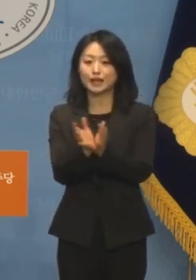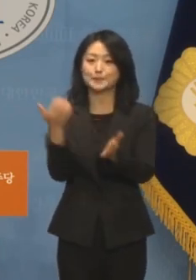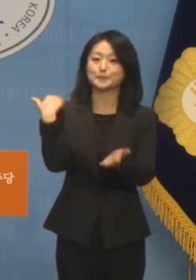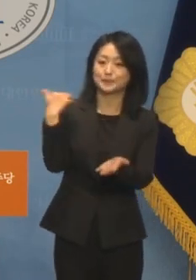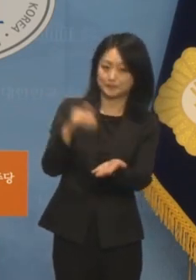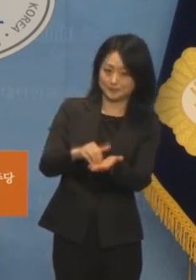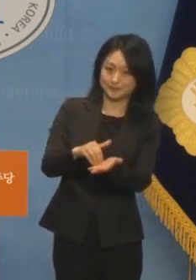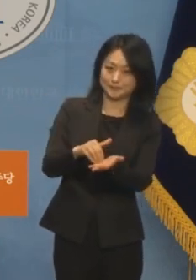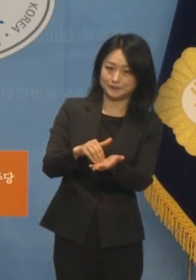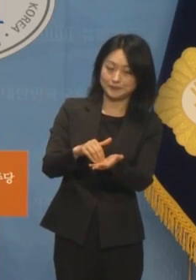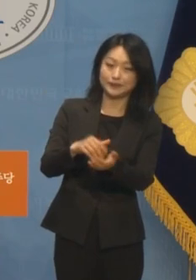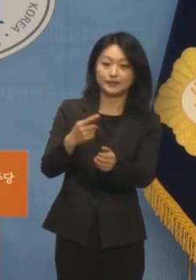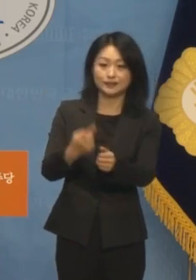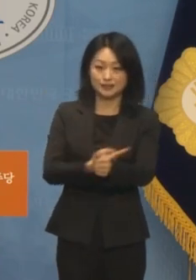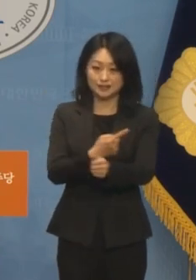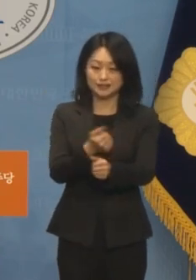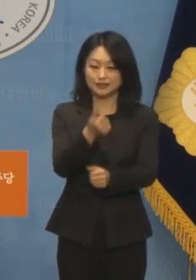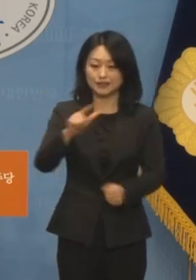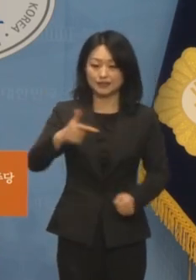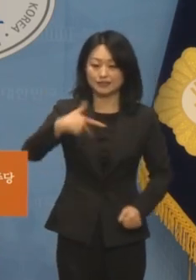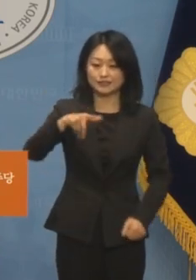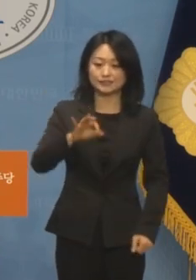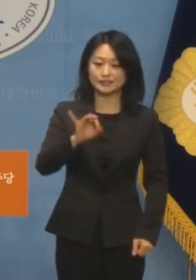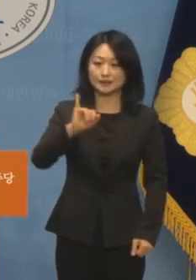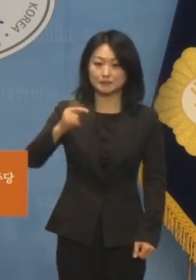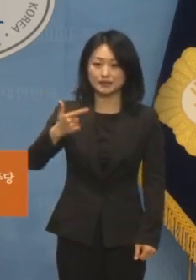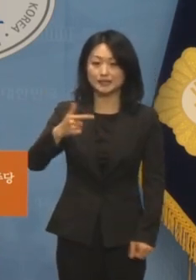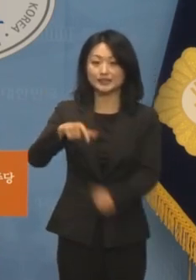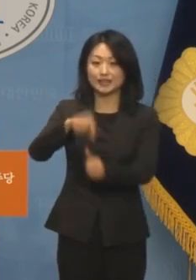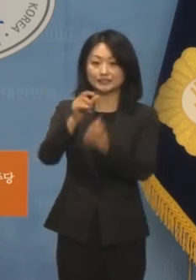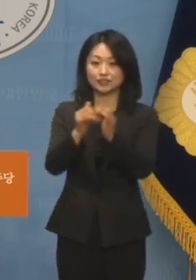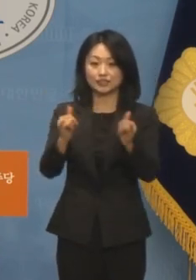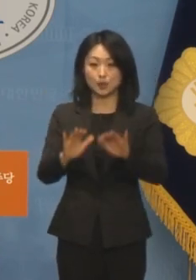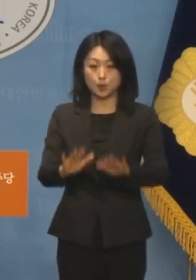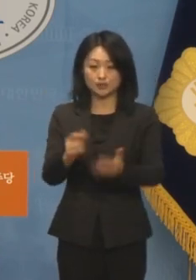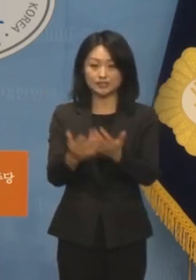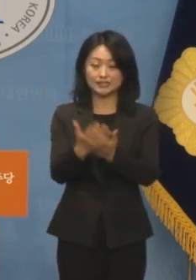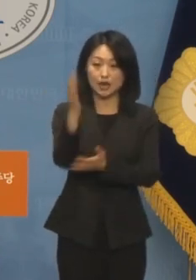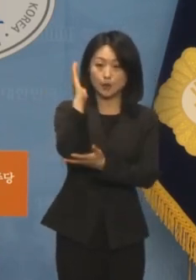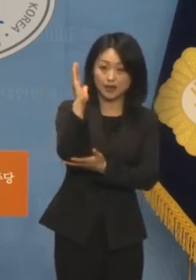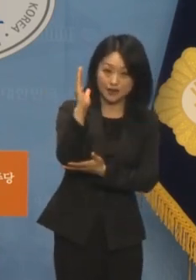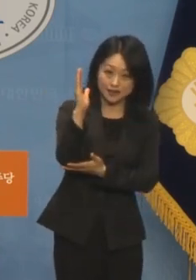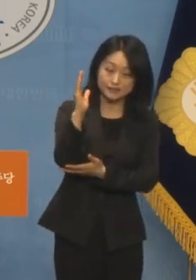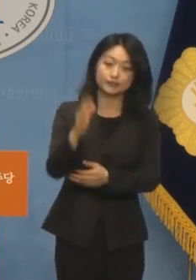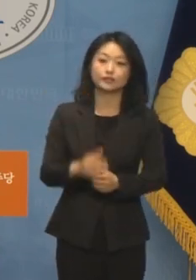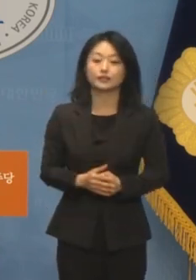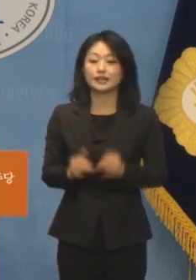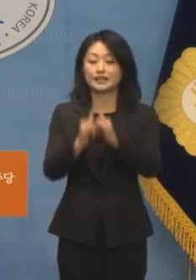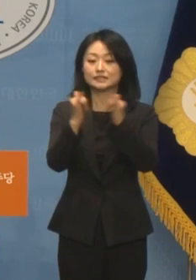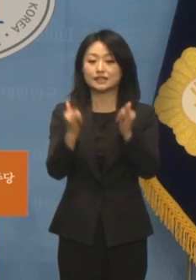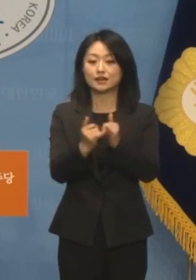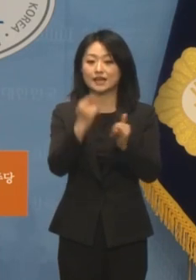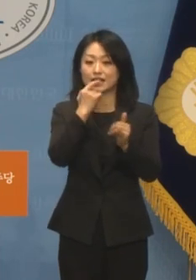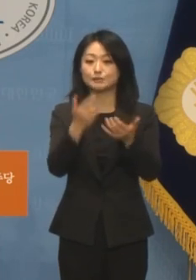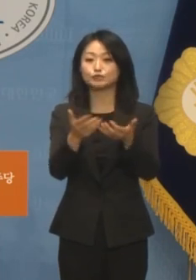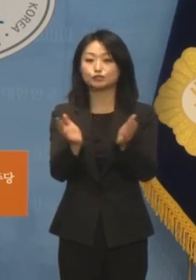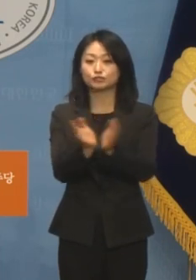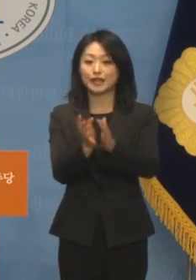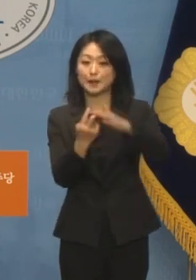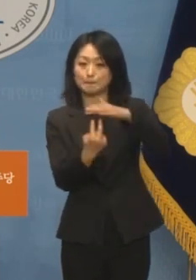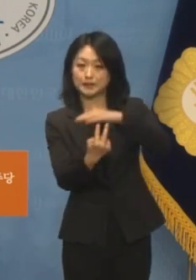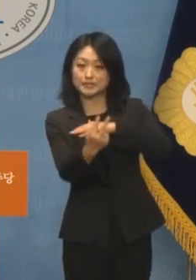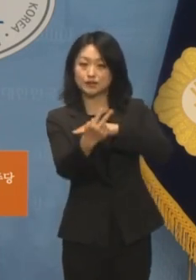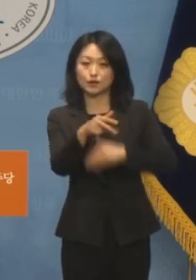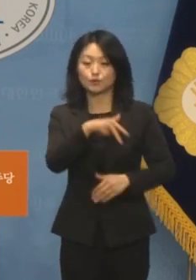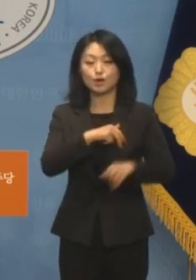이에 사회민주당 한창민 당선인이 오늘 기자회견을 통해 사회민주당의 비전과 의정